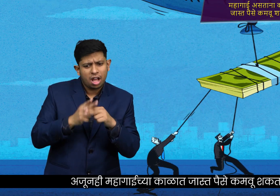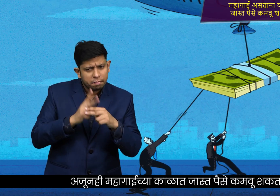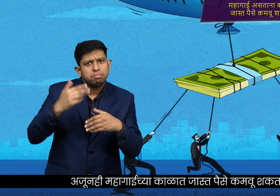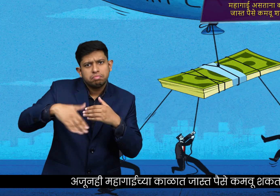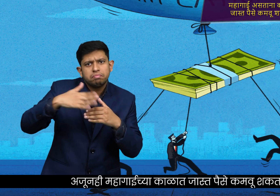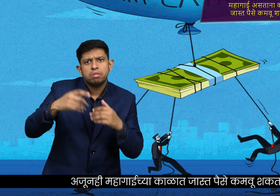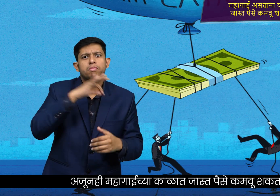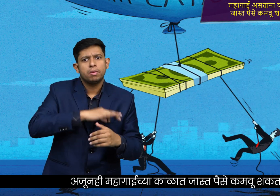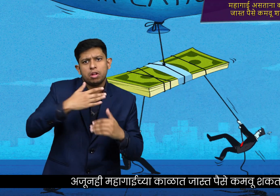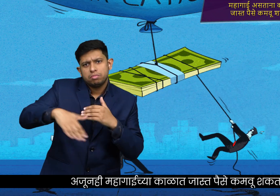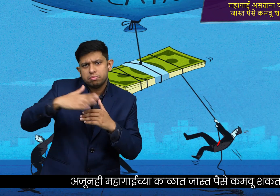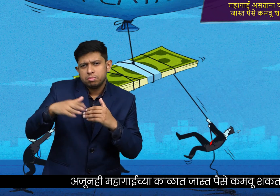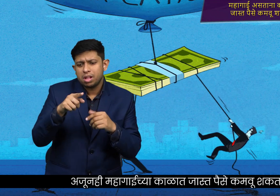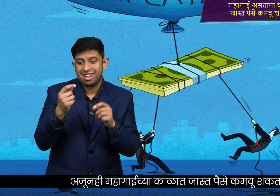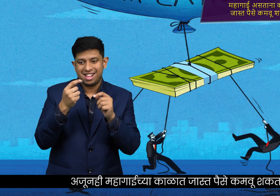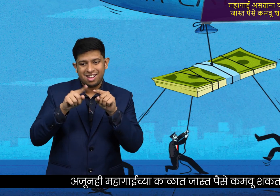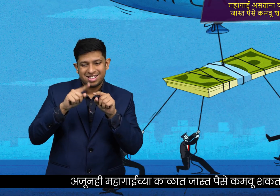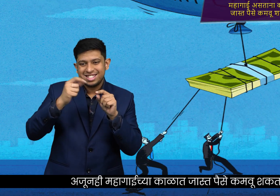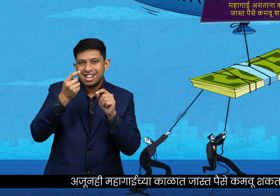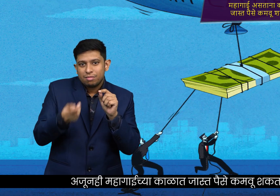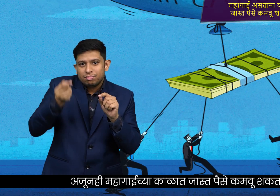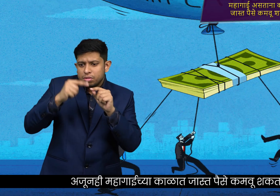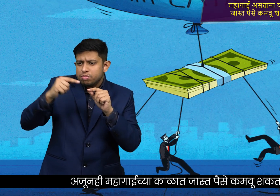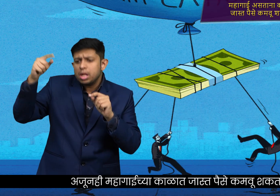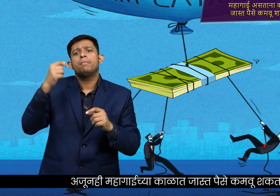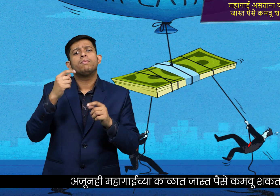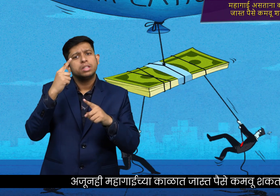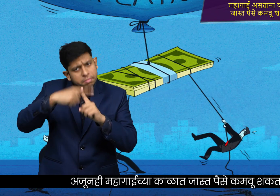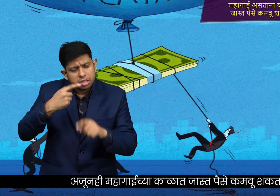अजूनही महागाईच्या काळात जास्त पैसे कमवू शकतात.